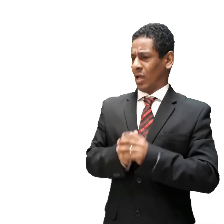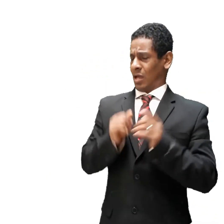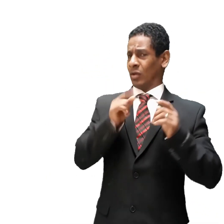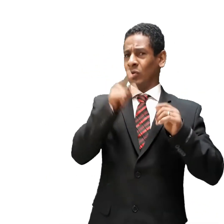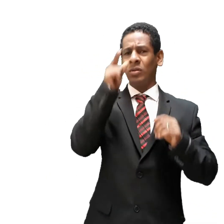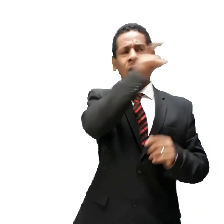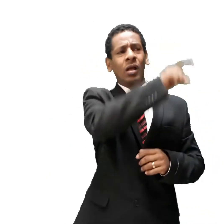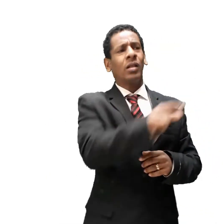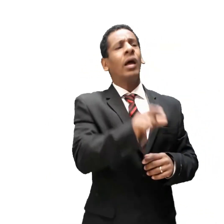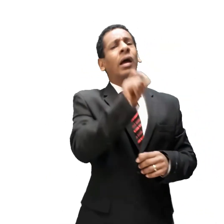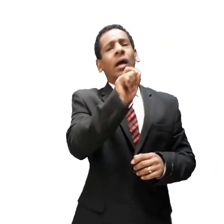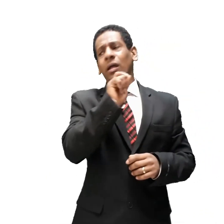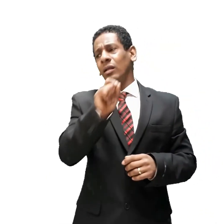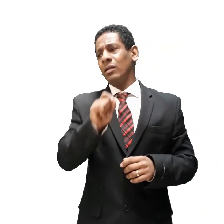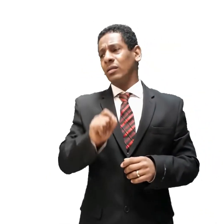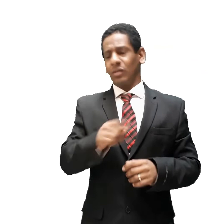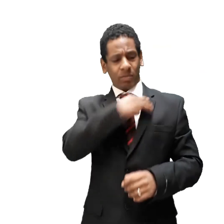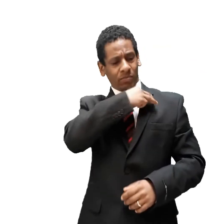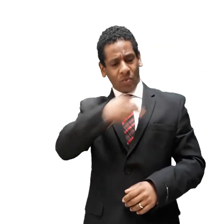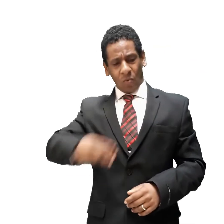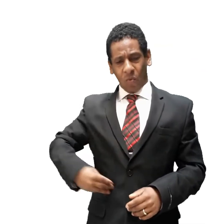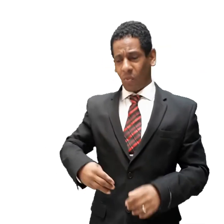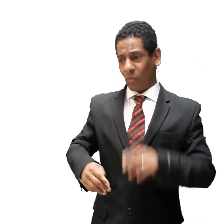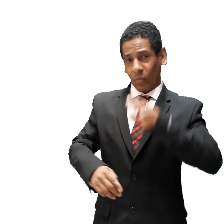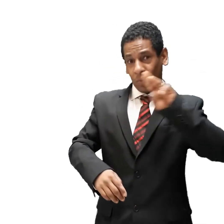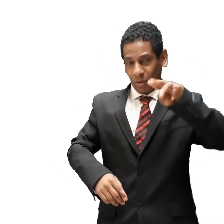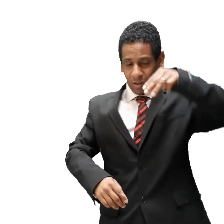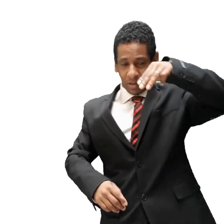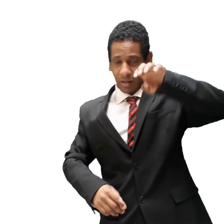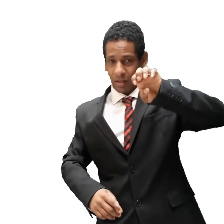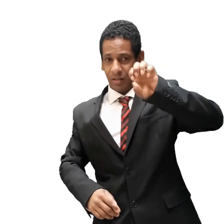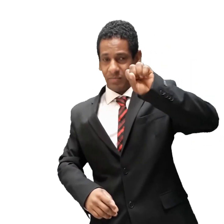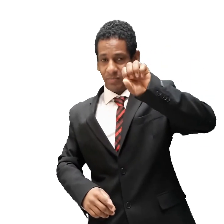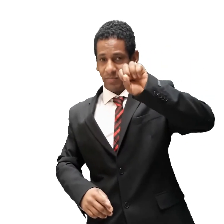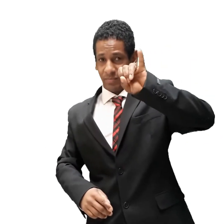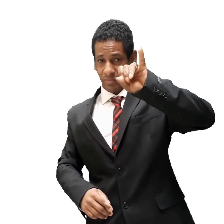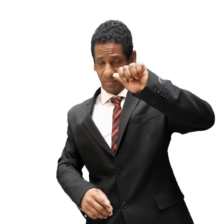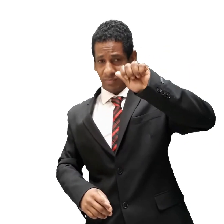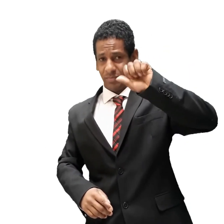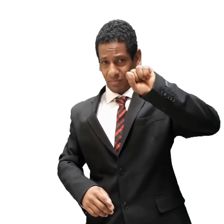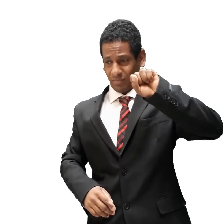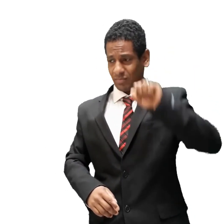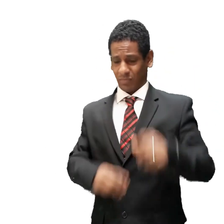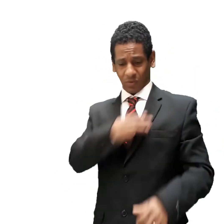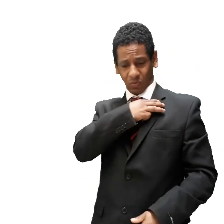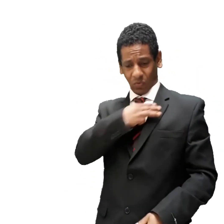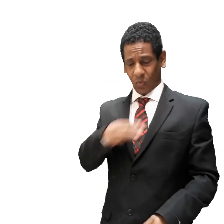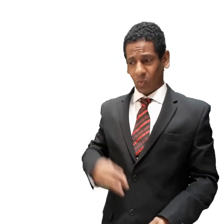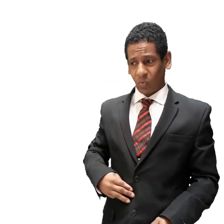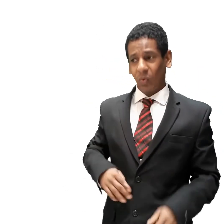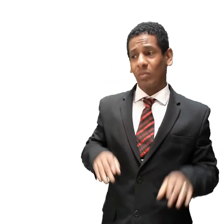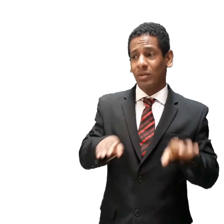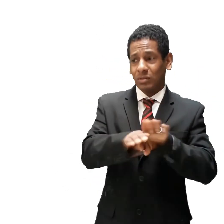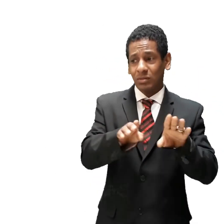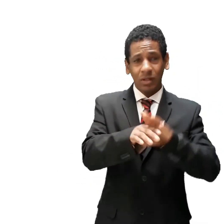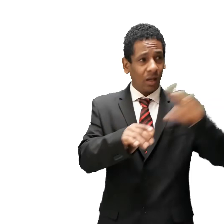aquele propósito e ele disse: eis que o Messias, que se chama Cristo, vem. Quando ele